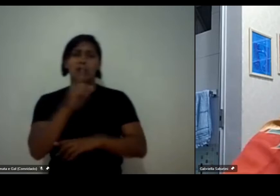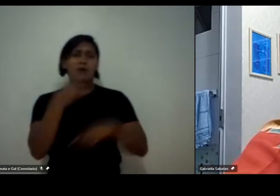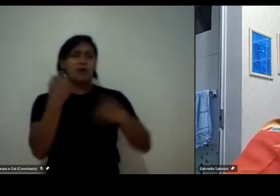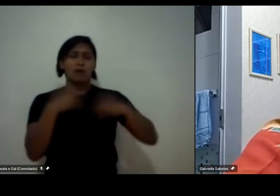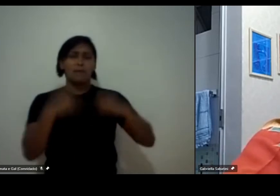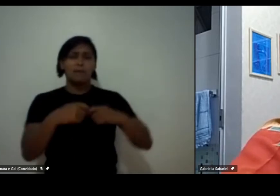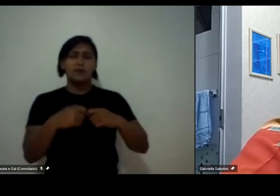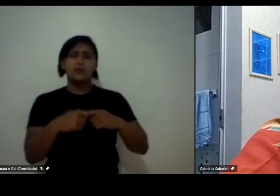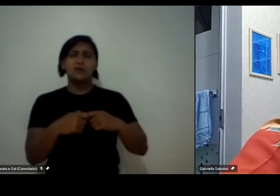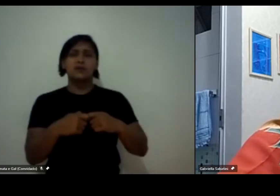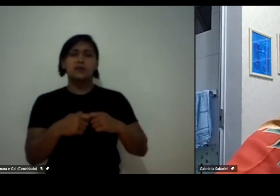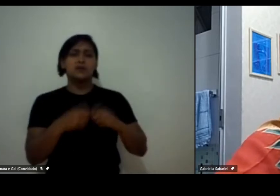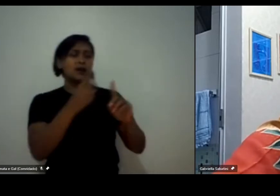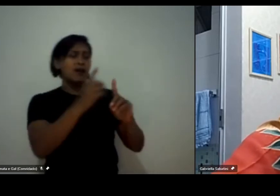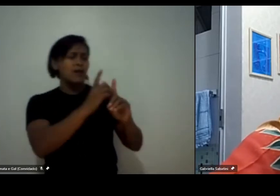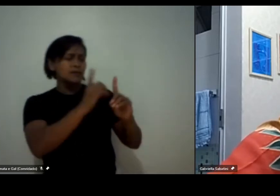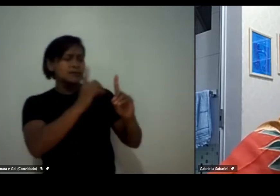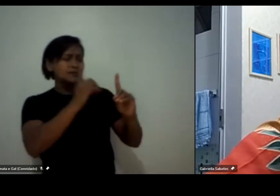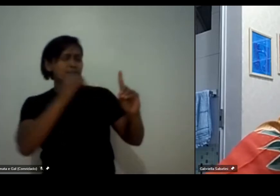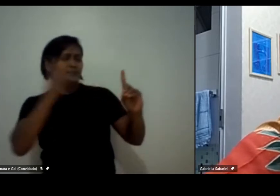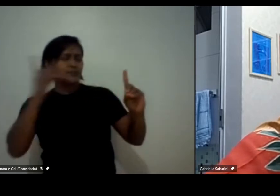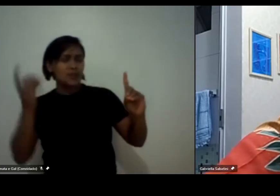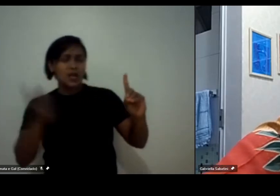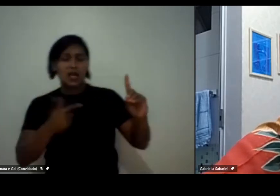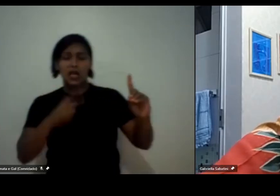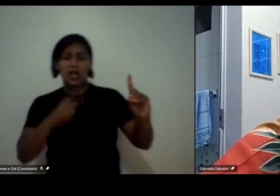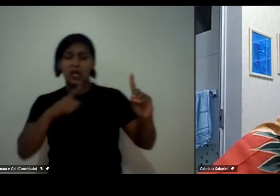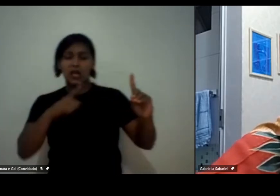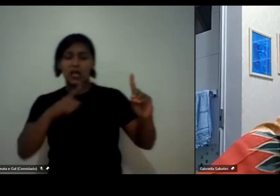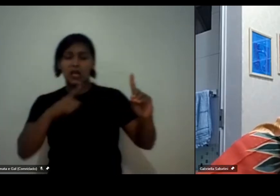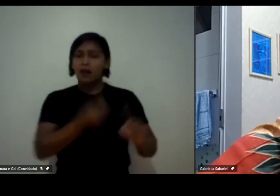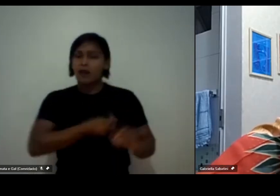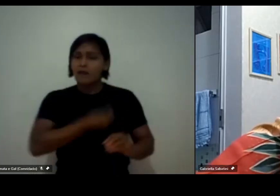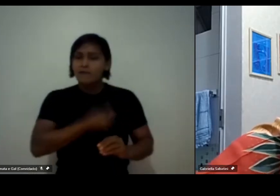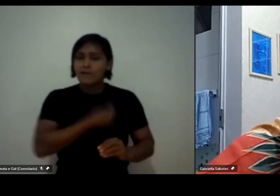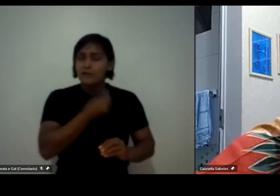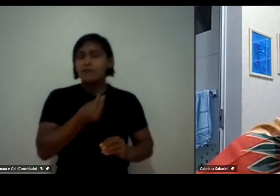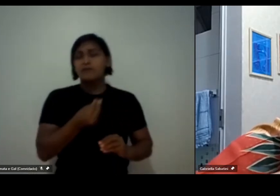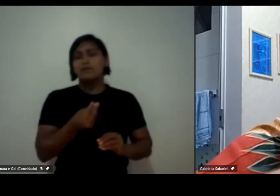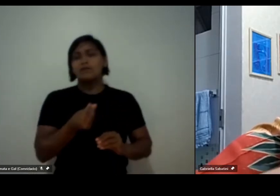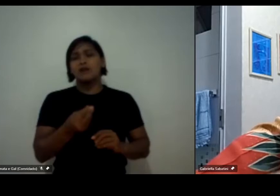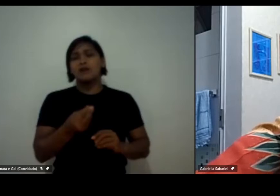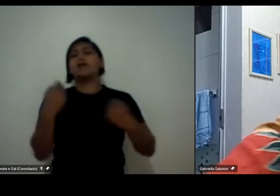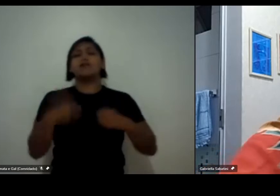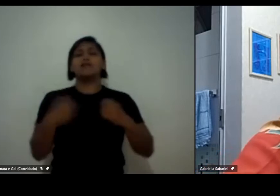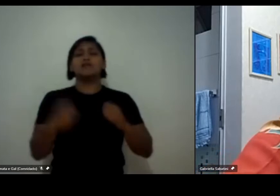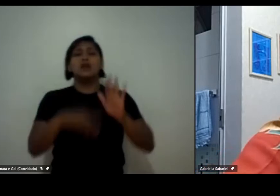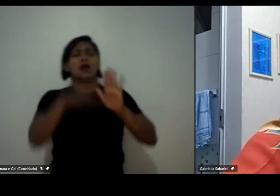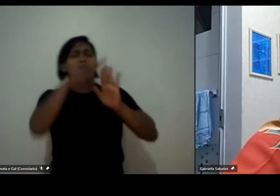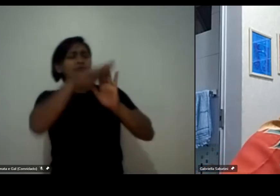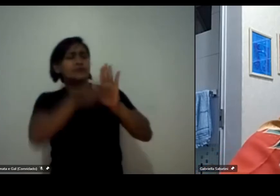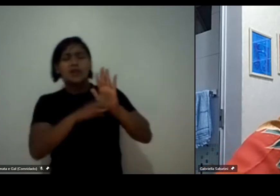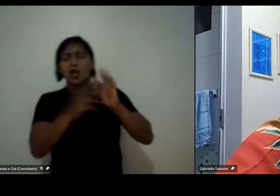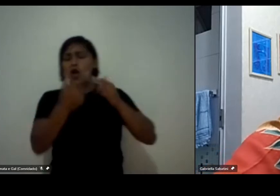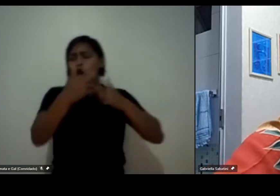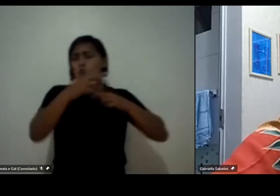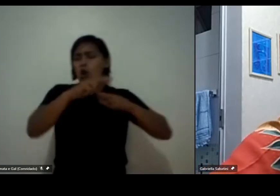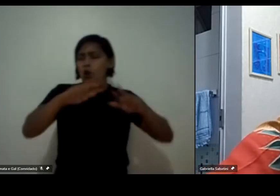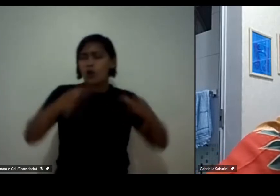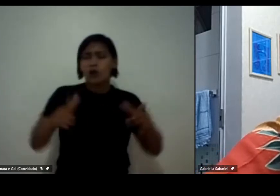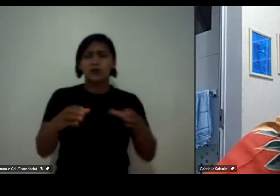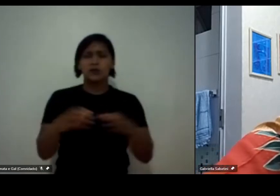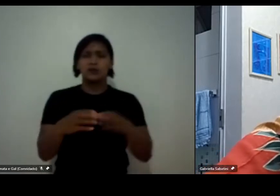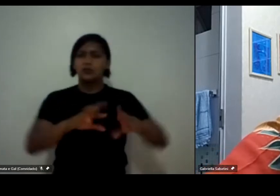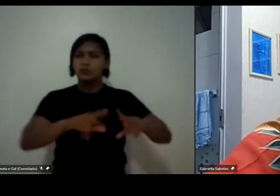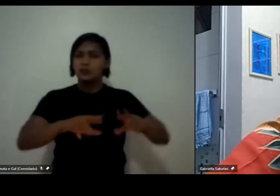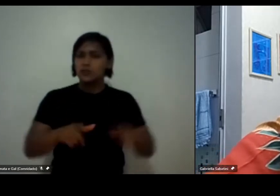A sujeição explora o desejo de existência, sendo a existência sempre otorgada de outro lugar. Para